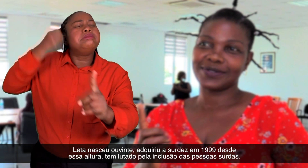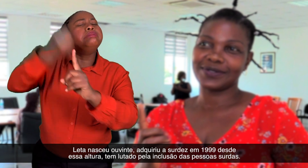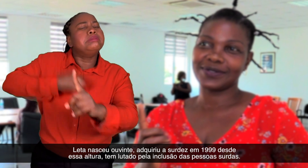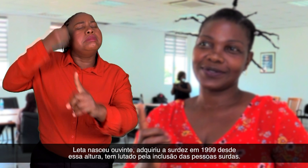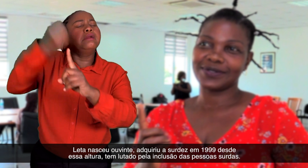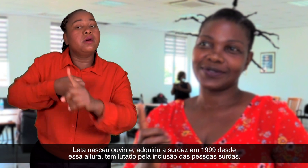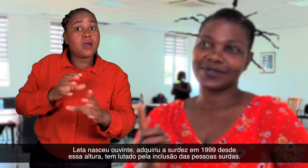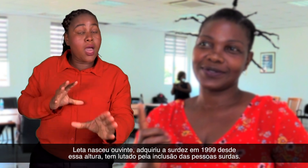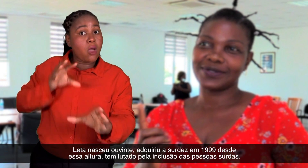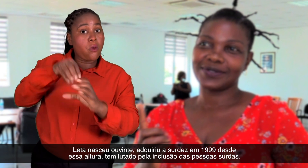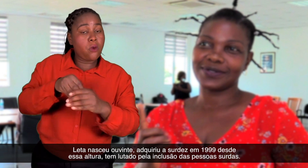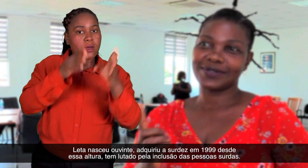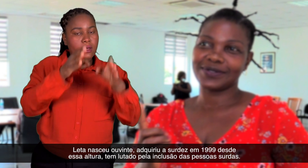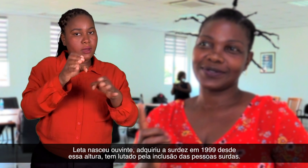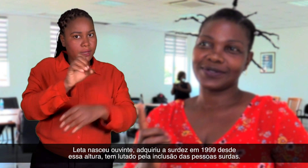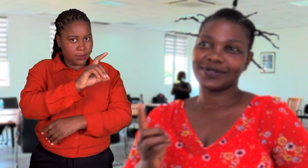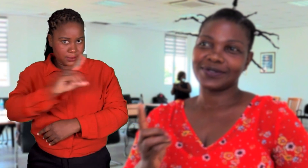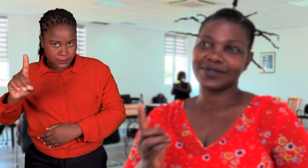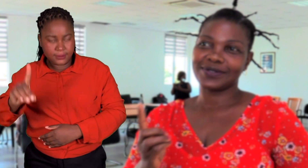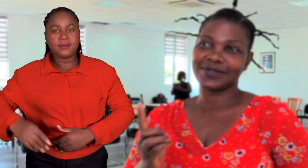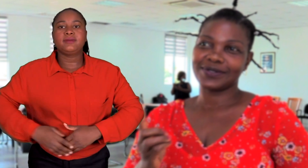lutado pela inclusão das pessoas surdas.